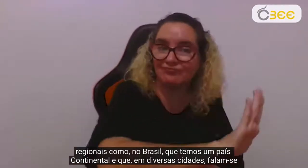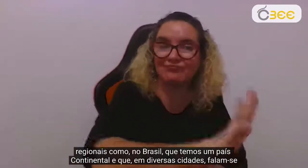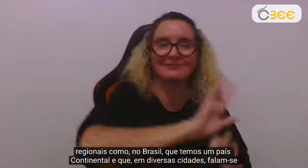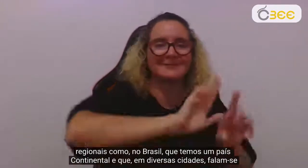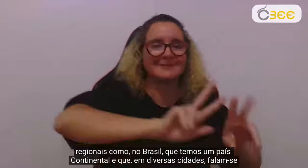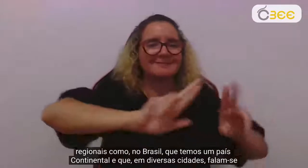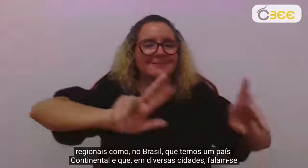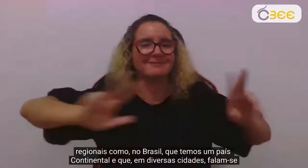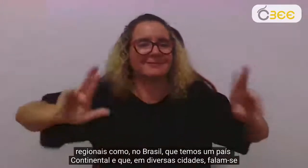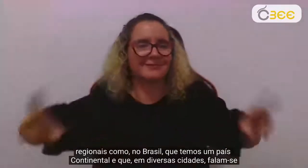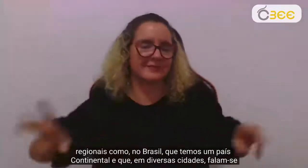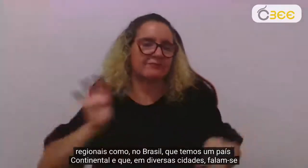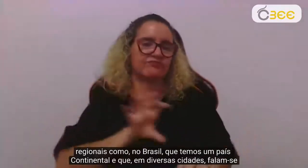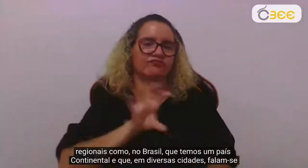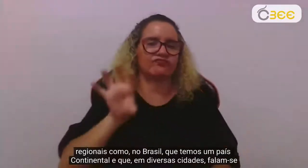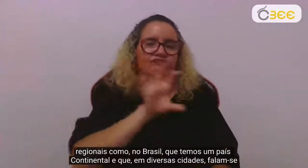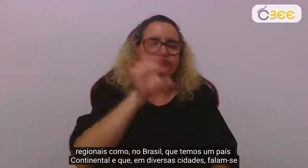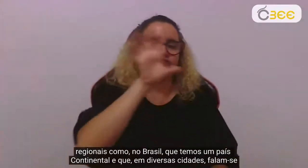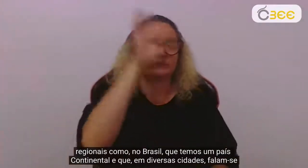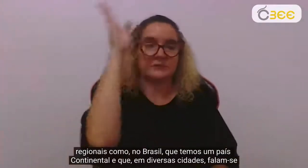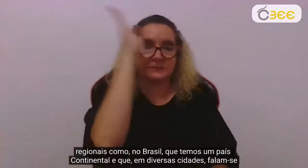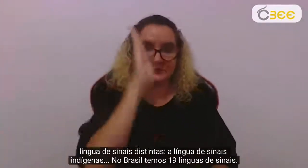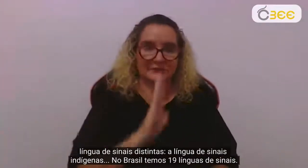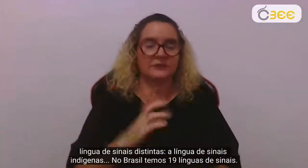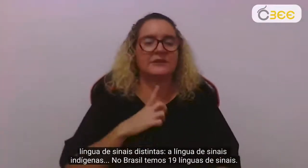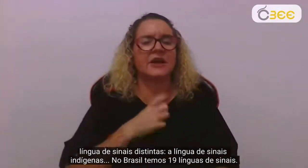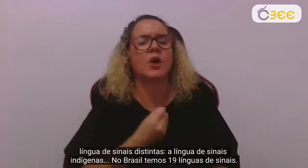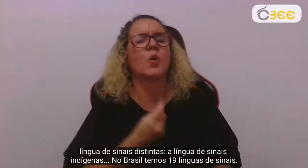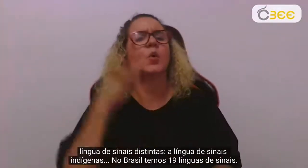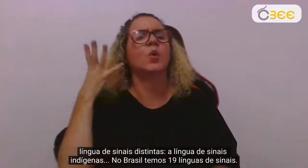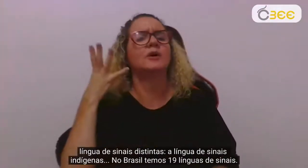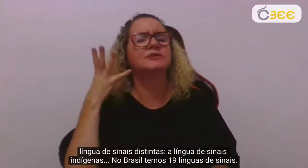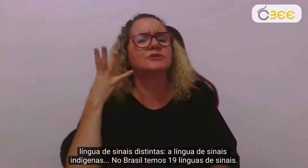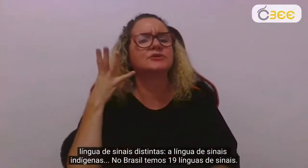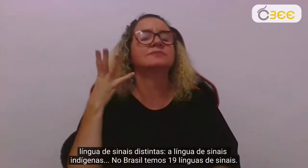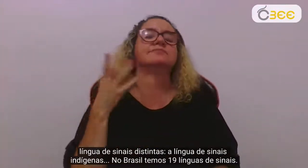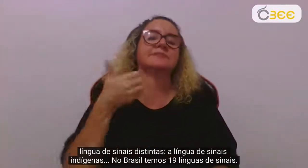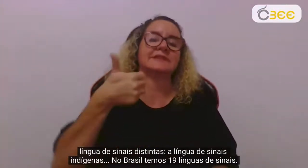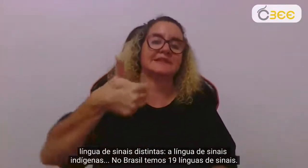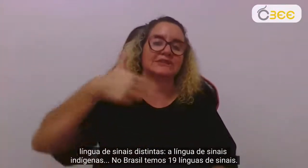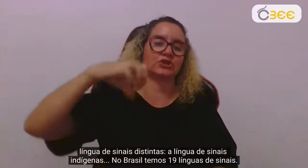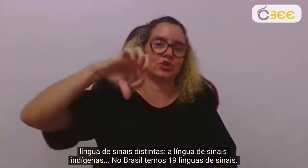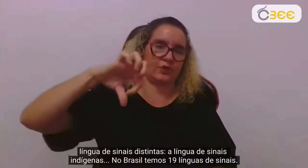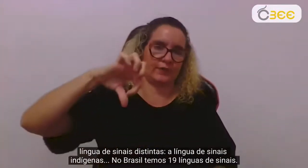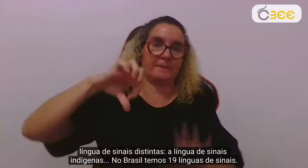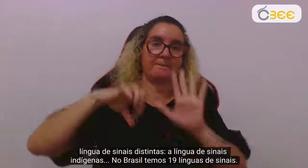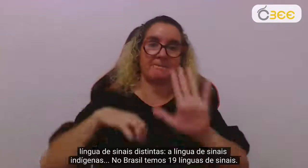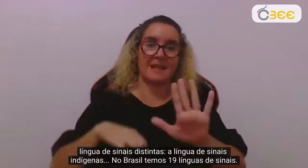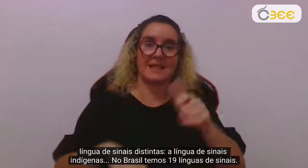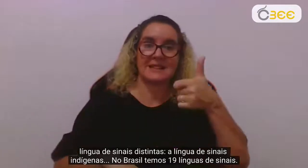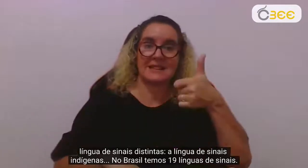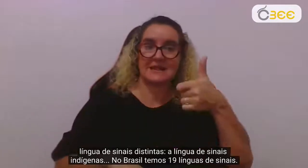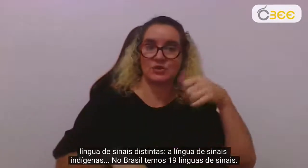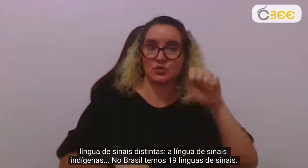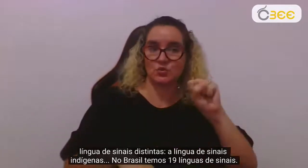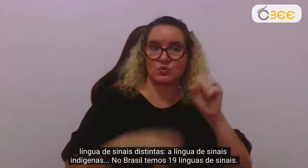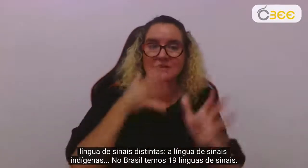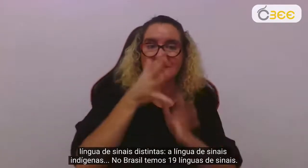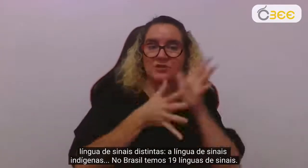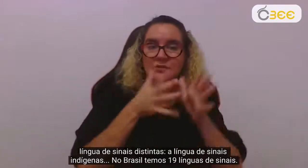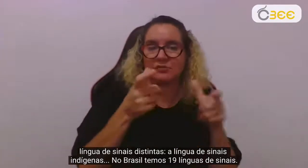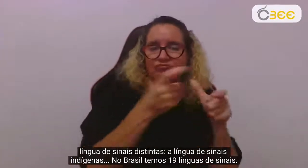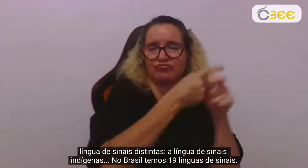em diversas cidades falam-se línguas de sinais distintas, há línguas de sinais indígenas. No Brasil